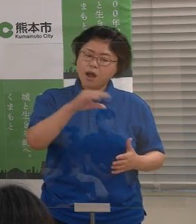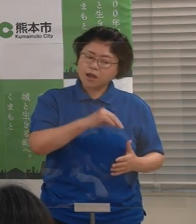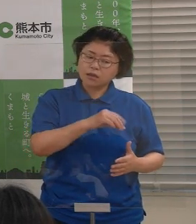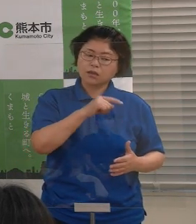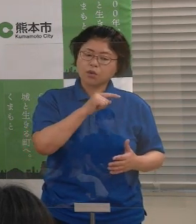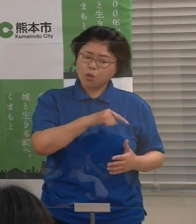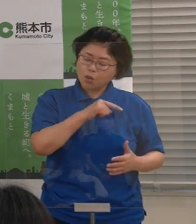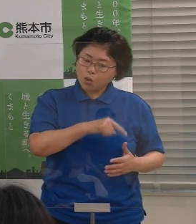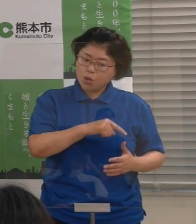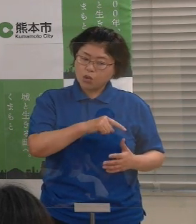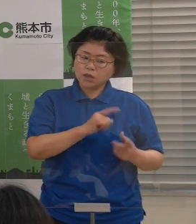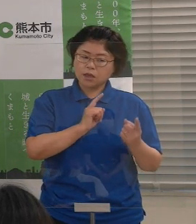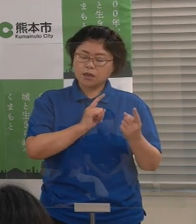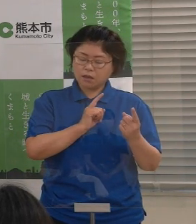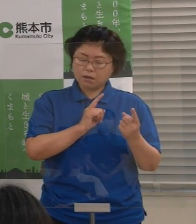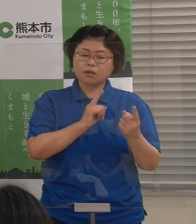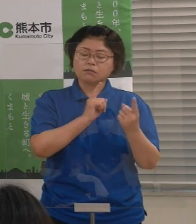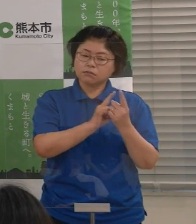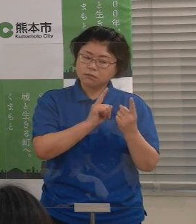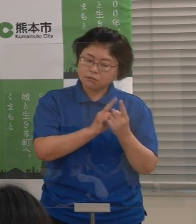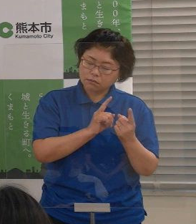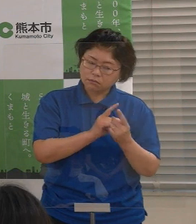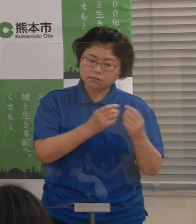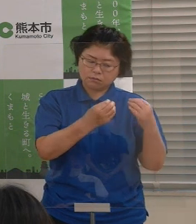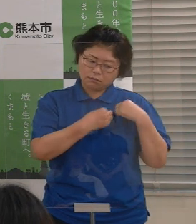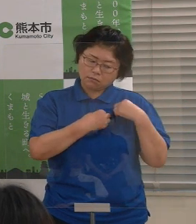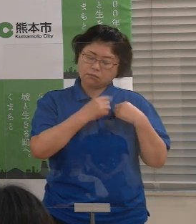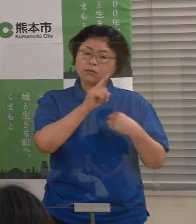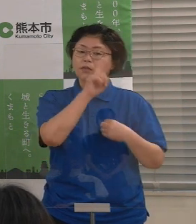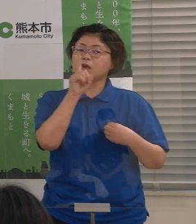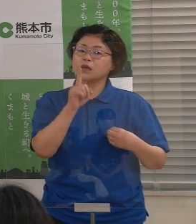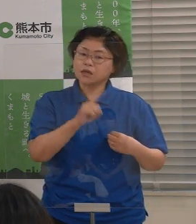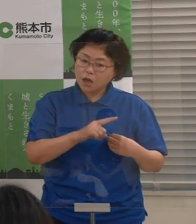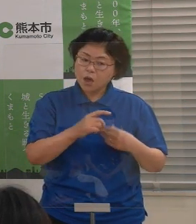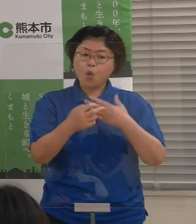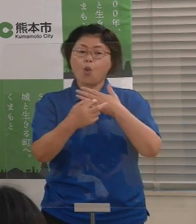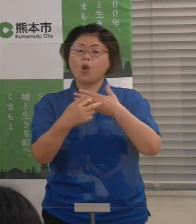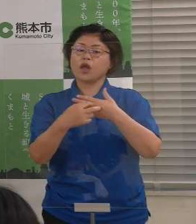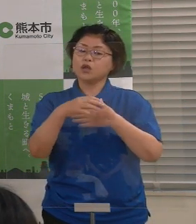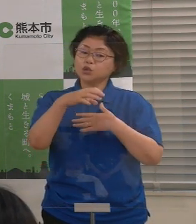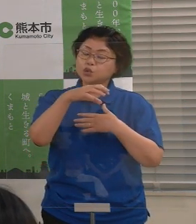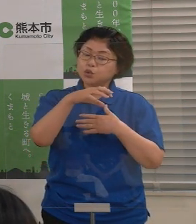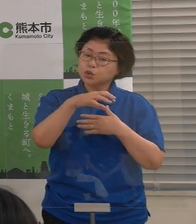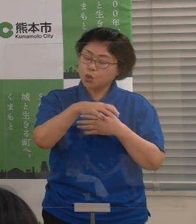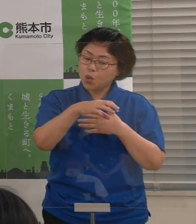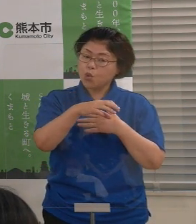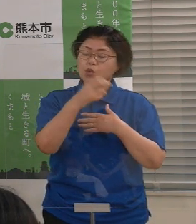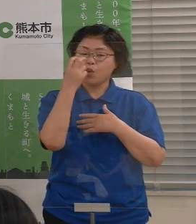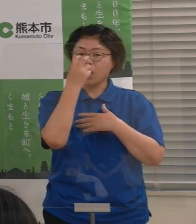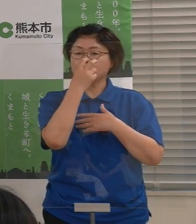ということが可能性としては高いというふうに保健所としては今見ているということです。